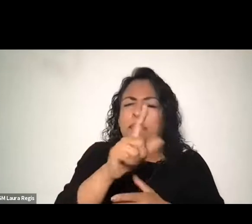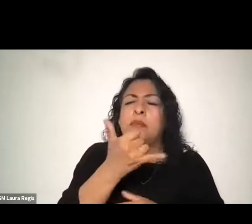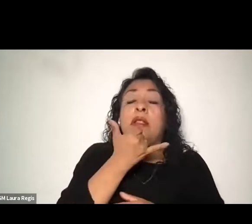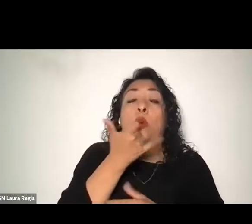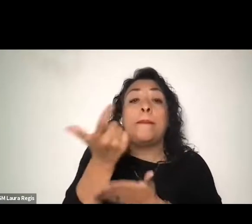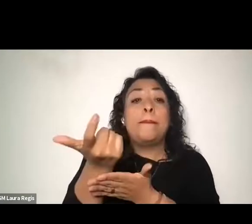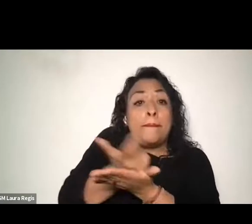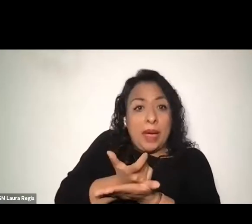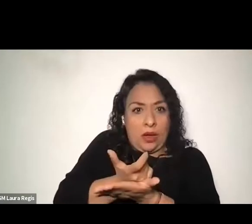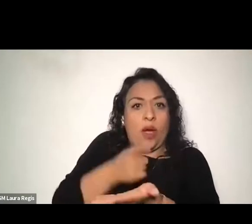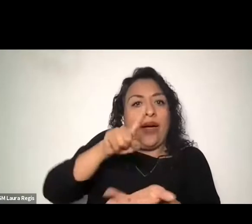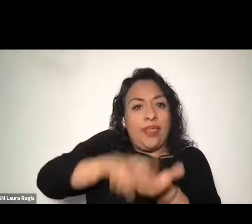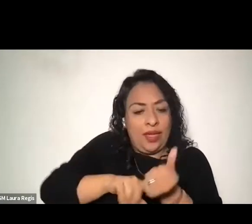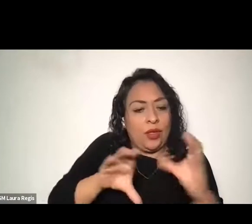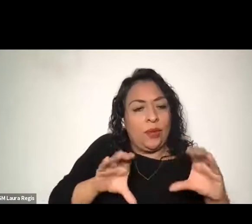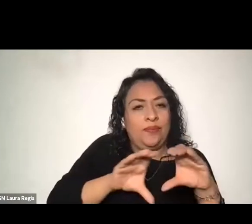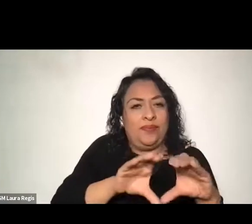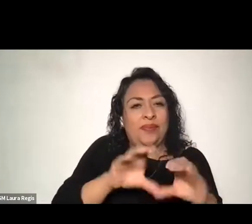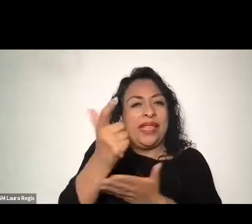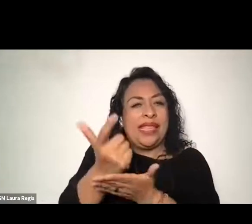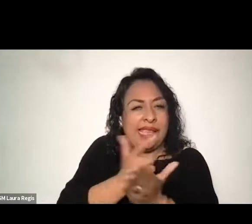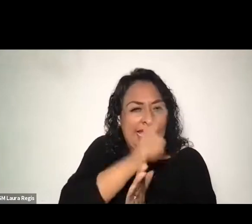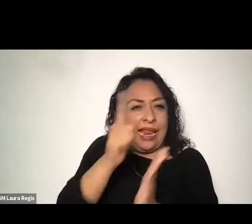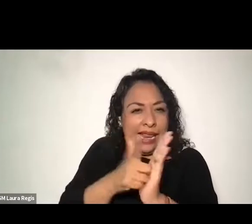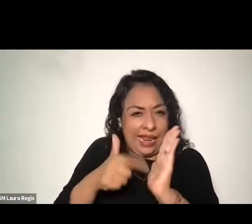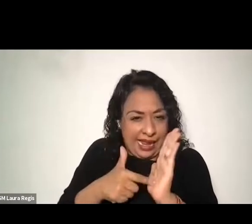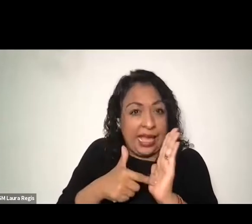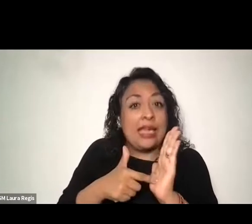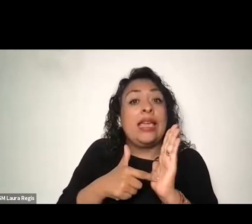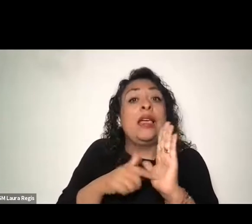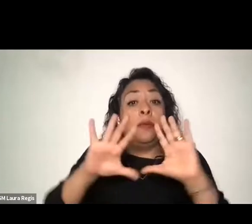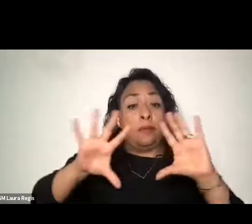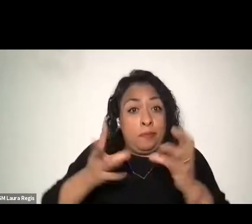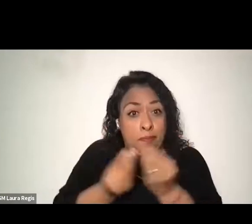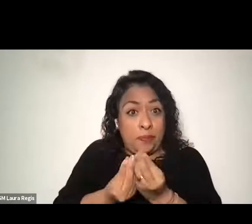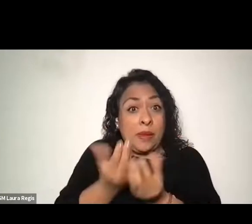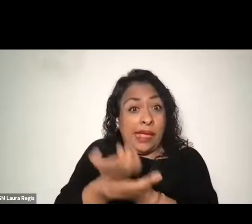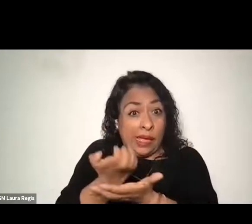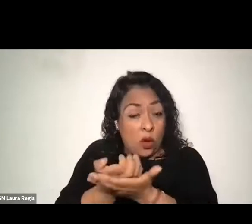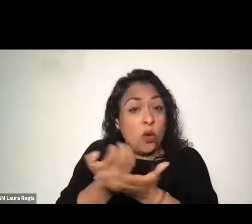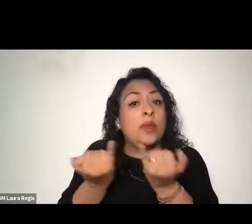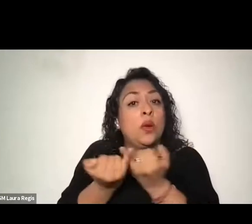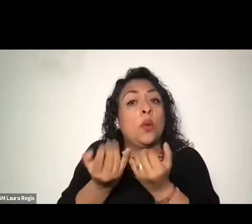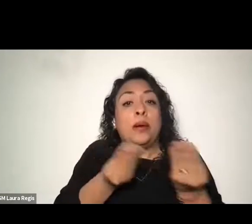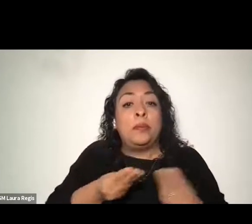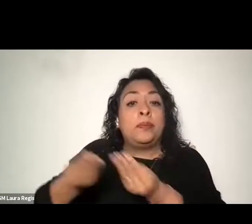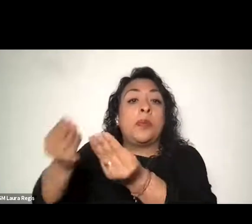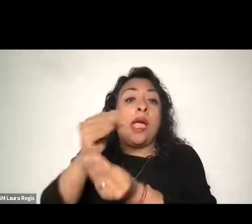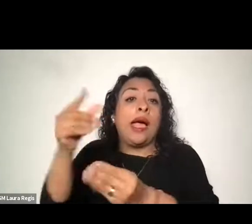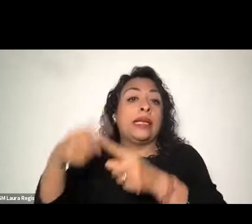ingresos, esto está en el paquete de ingresos, la ley de ingresos, el paquete económico también tiene que pasar por el Senado de la